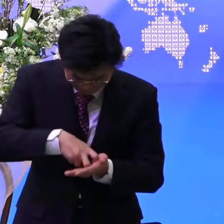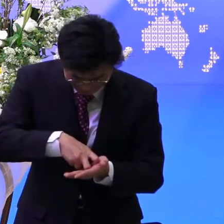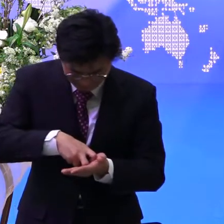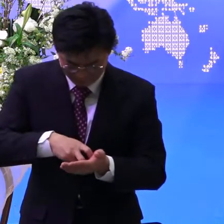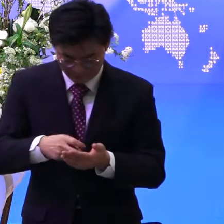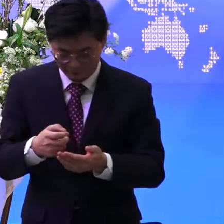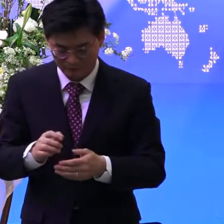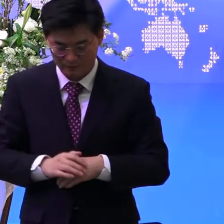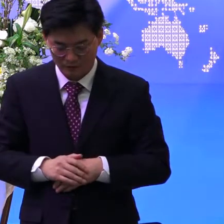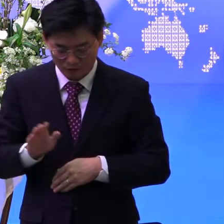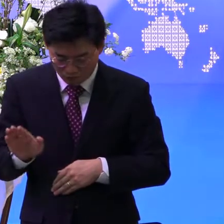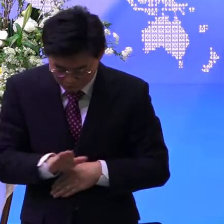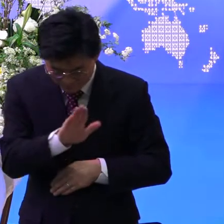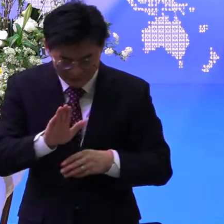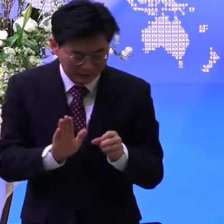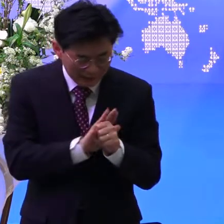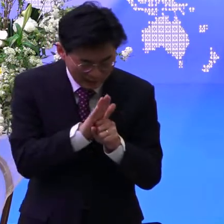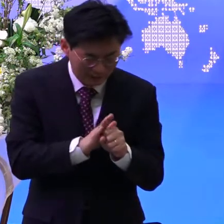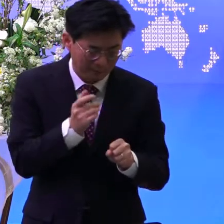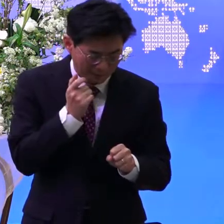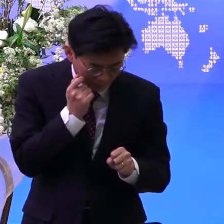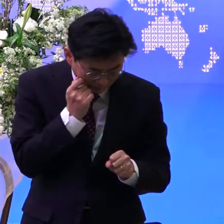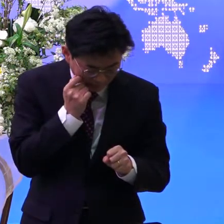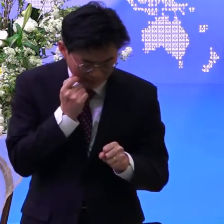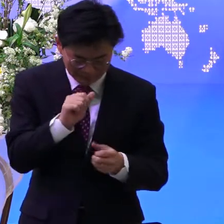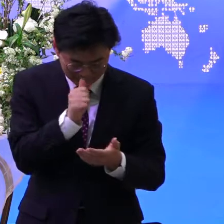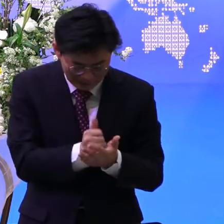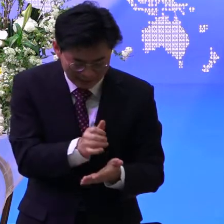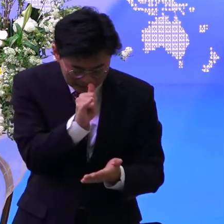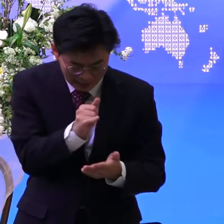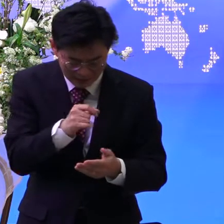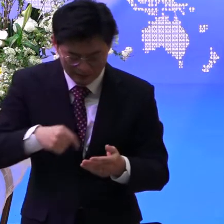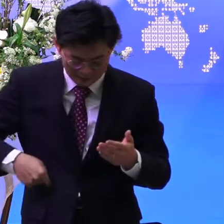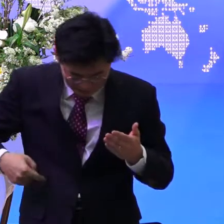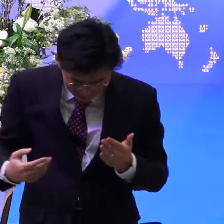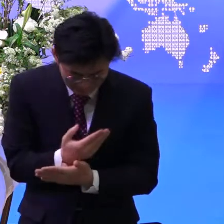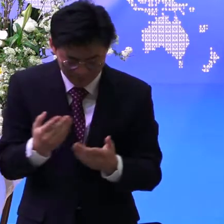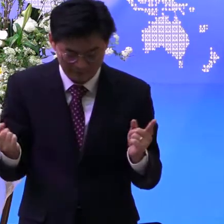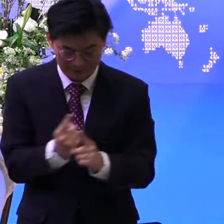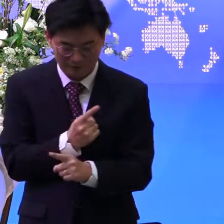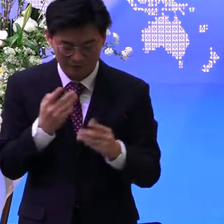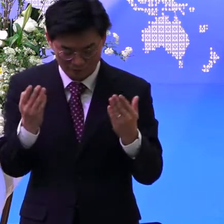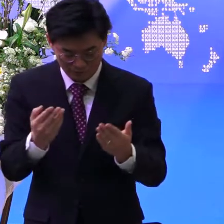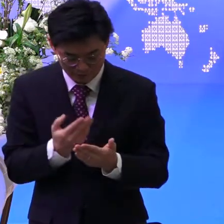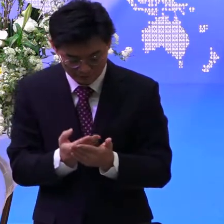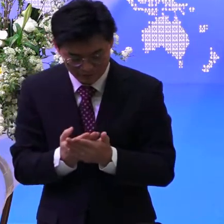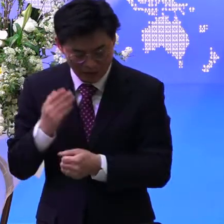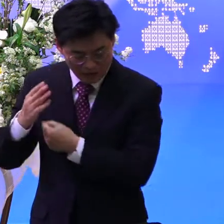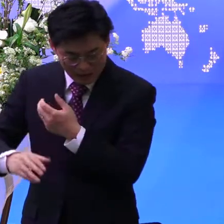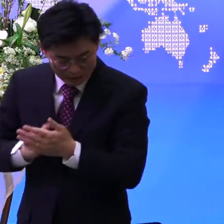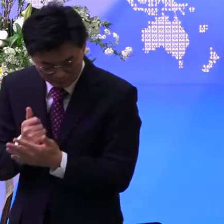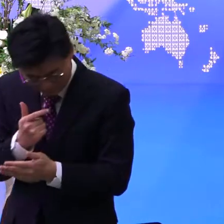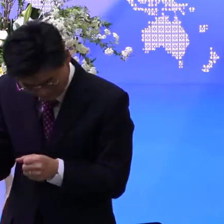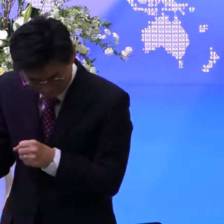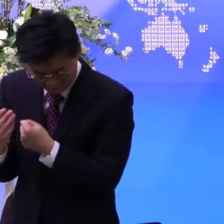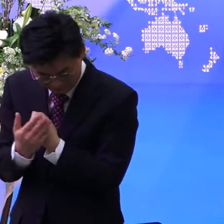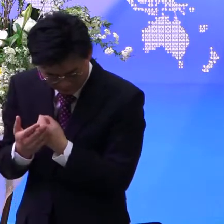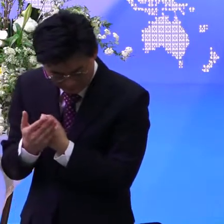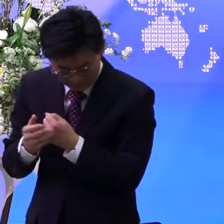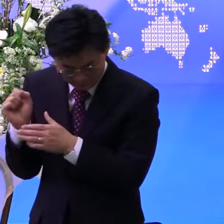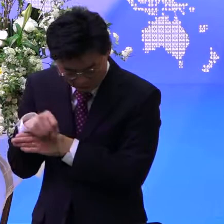못한 죄에서 돌아서서 가슴을 치고 회개하며 하나님의 선을 향한 간절함을 가질 수 있도록 살아가여 주옵소서.